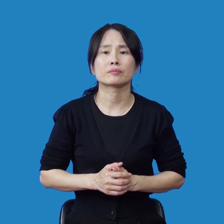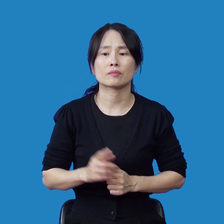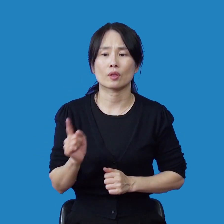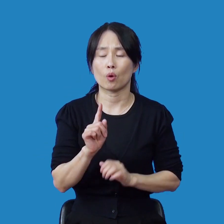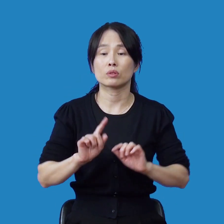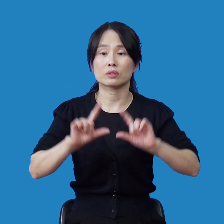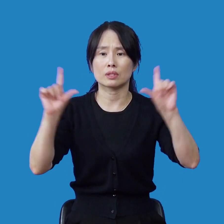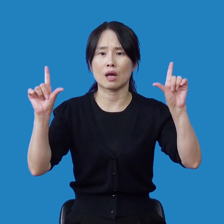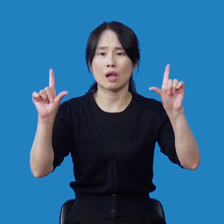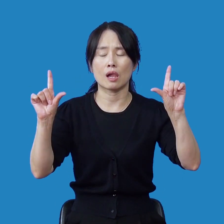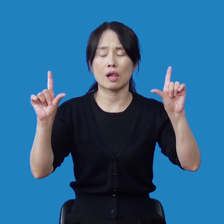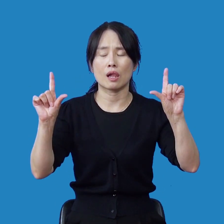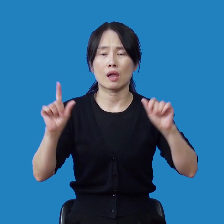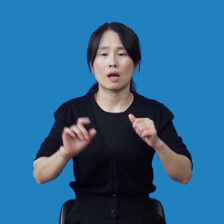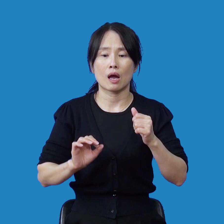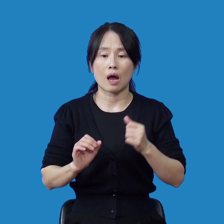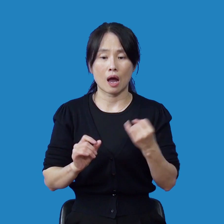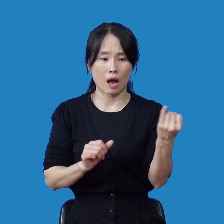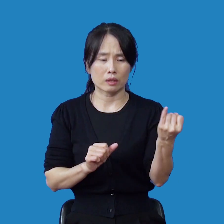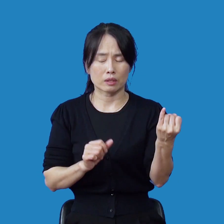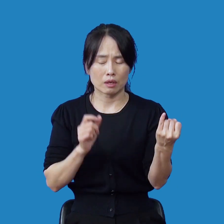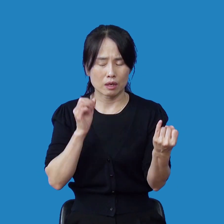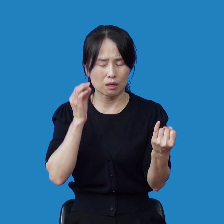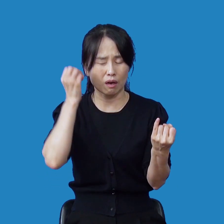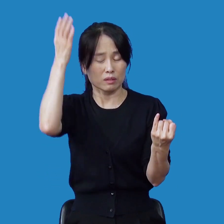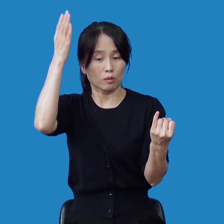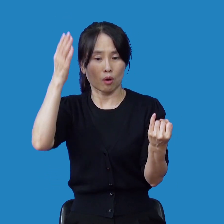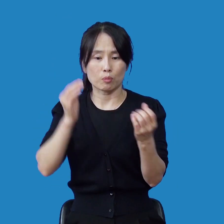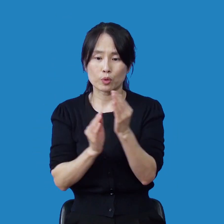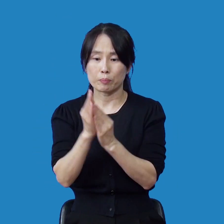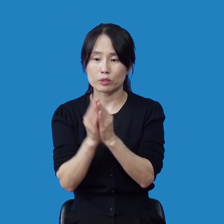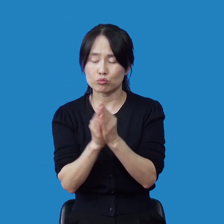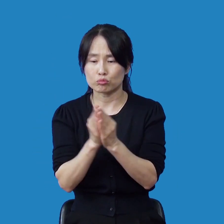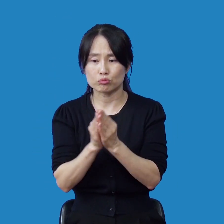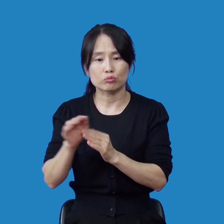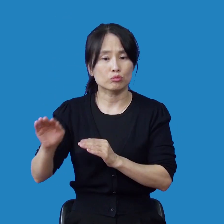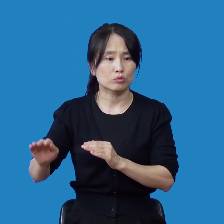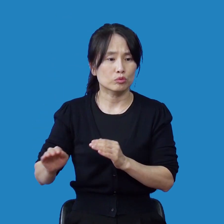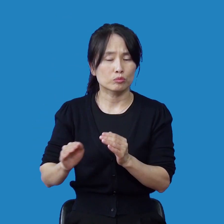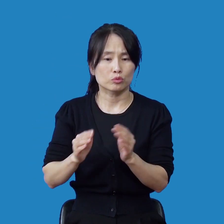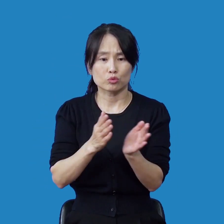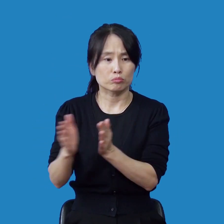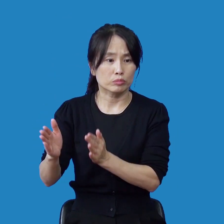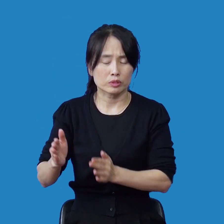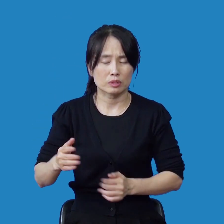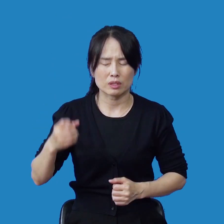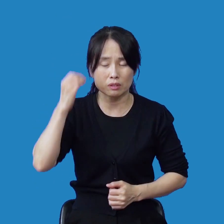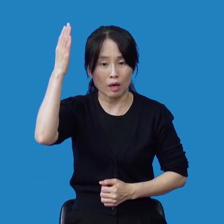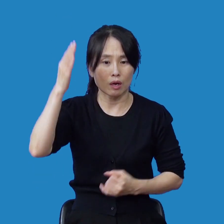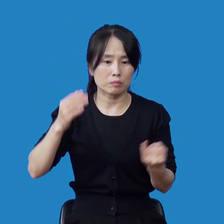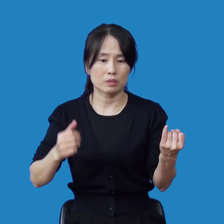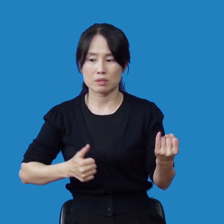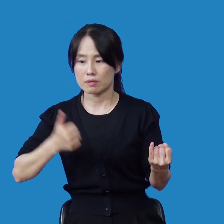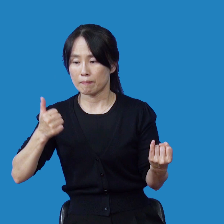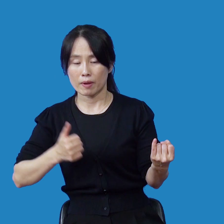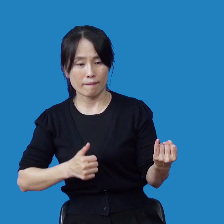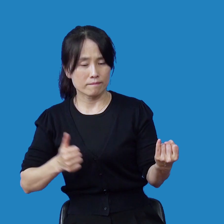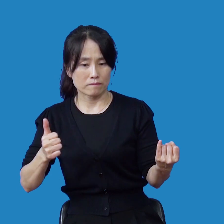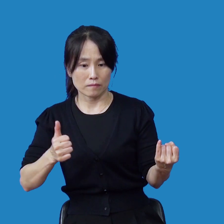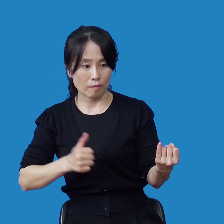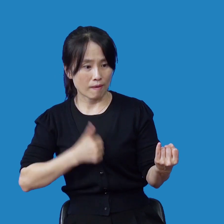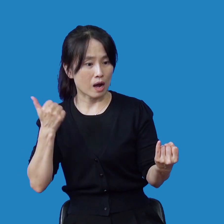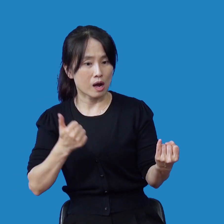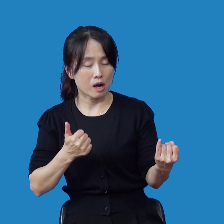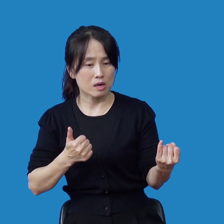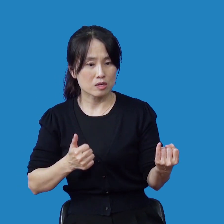아내가 깜빡하고 세면대에 비누를 내놓는 것을 잊었습니다. 남편이 역정을 내니까 아내도 지지 않고